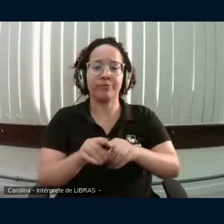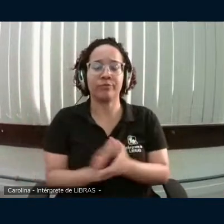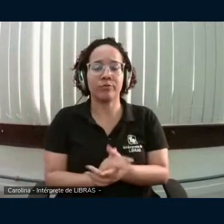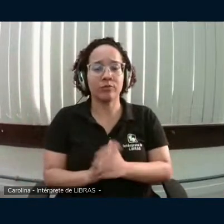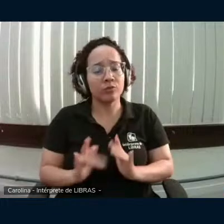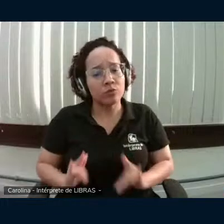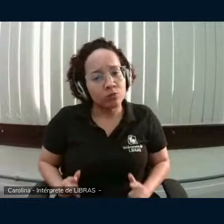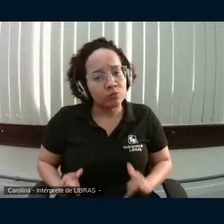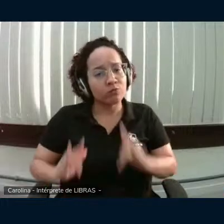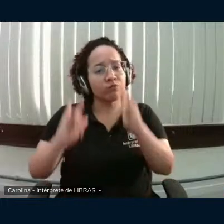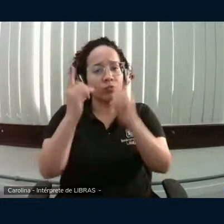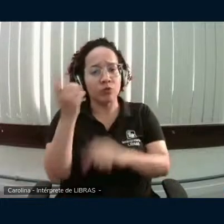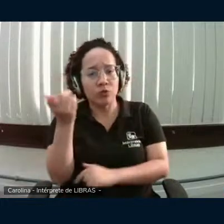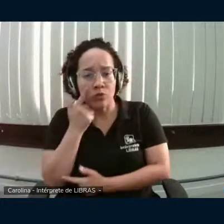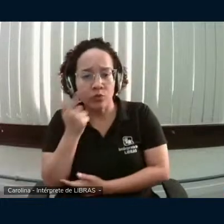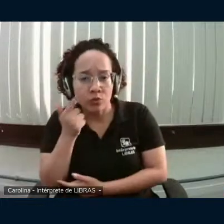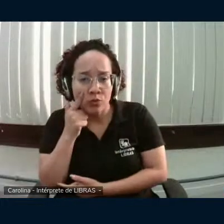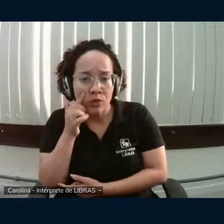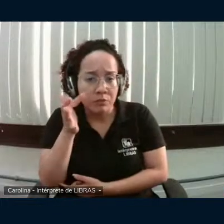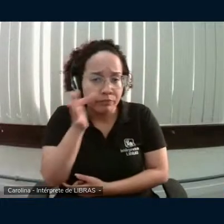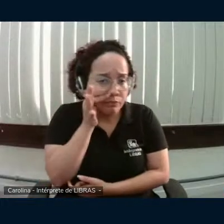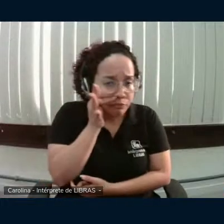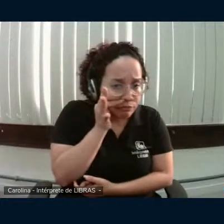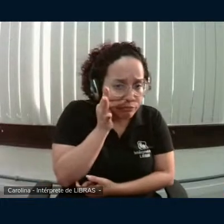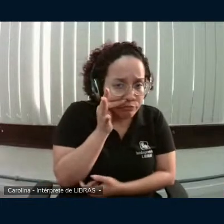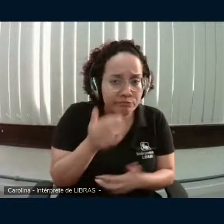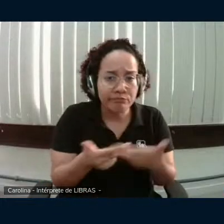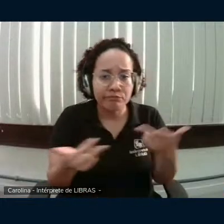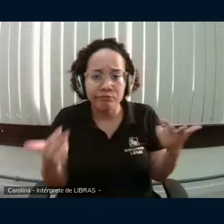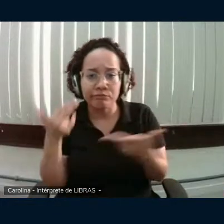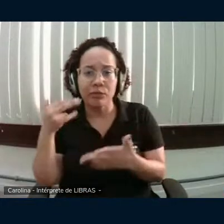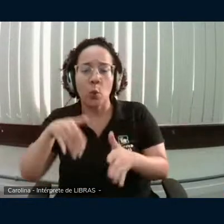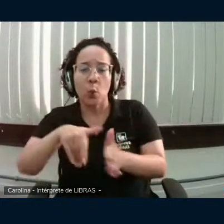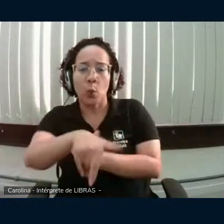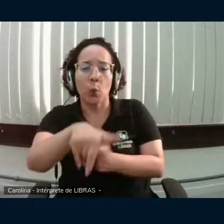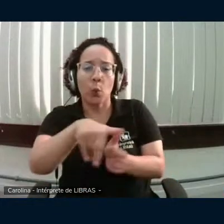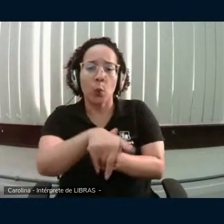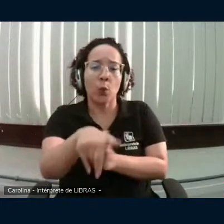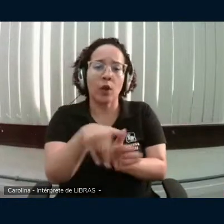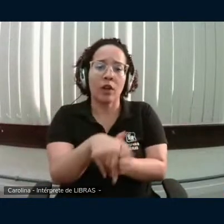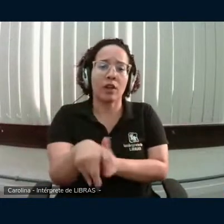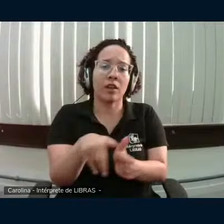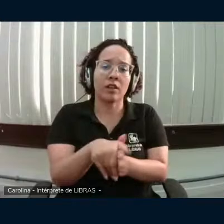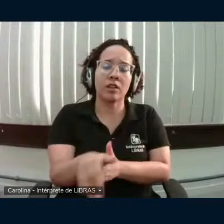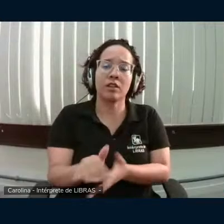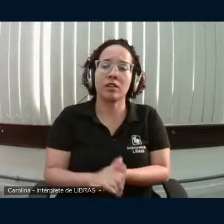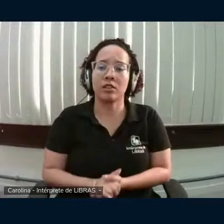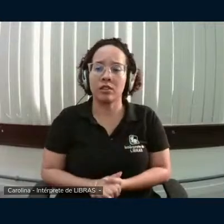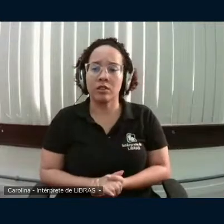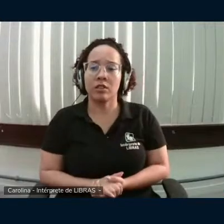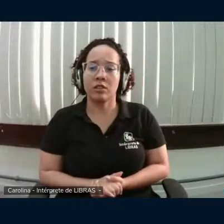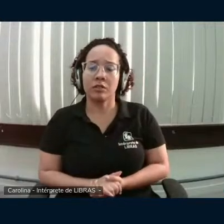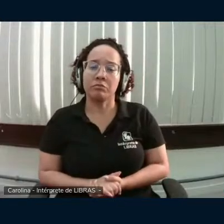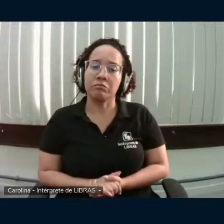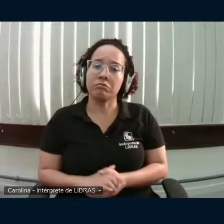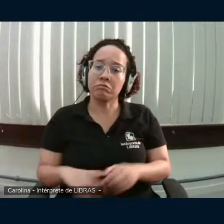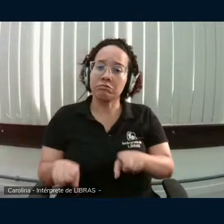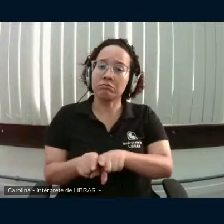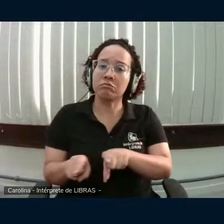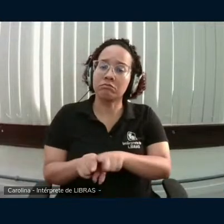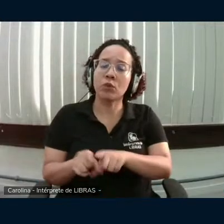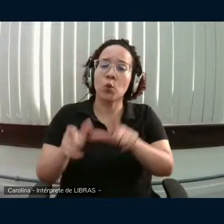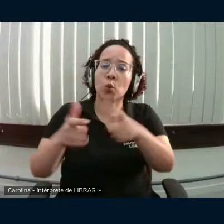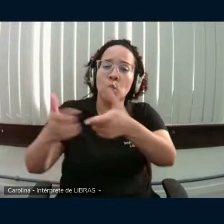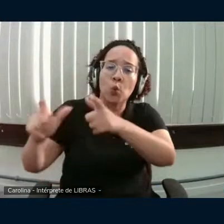dos institutos em várias regiões. Eu já orientei dissertação que estudou a interiorização dos institutos,